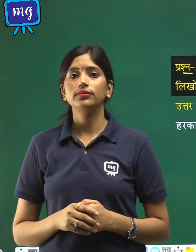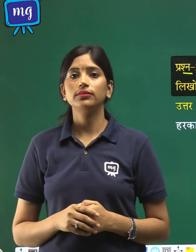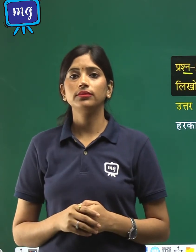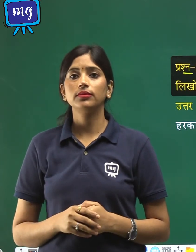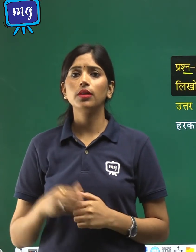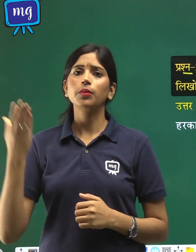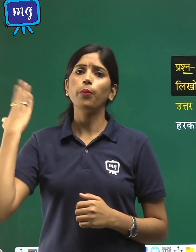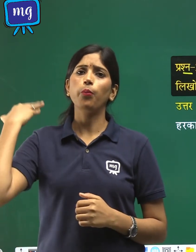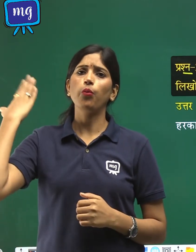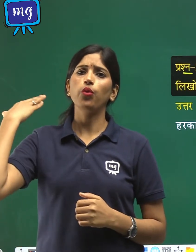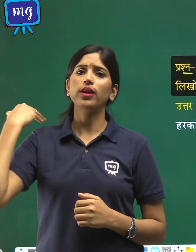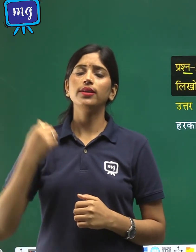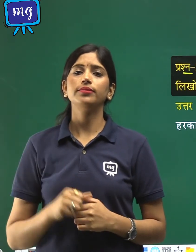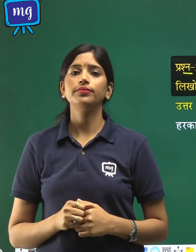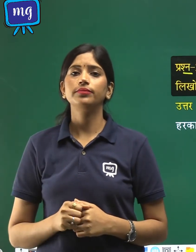पुराने